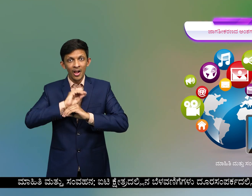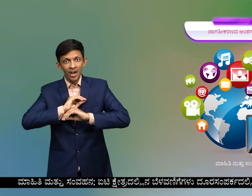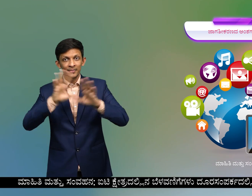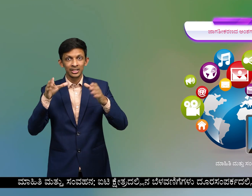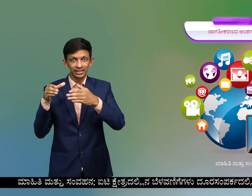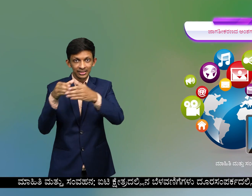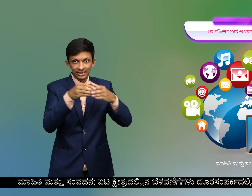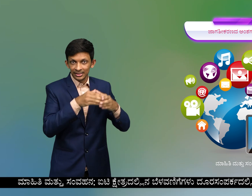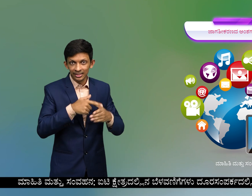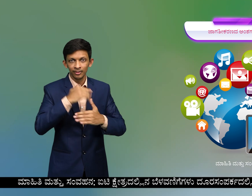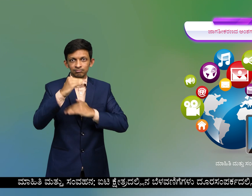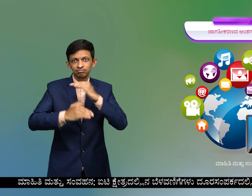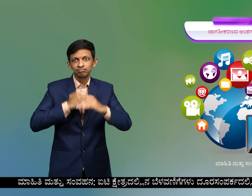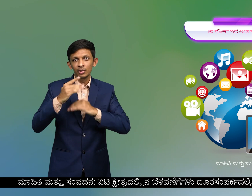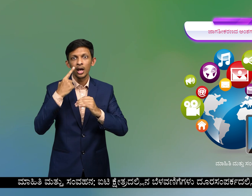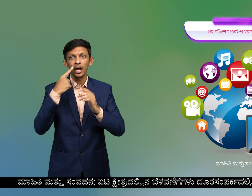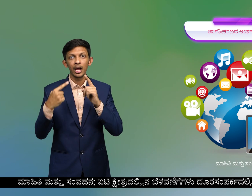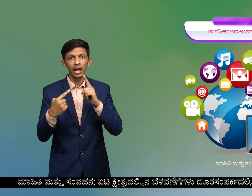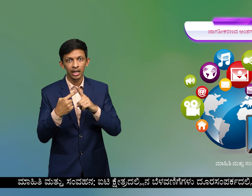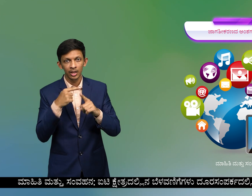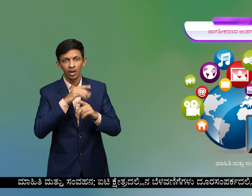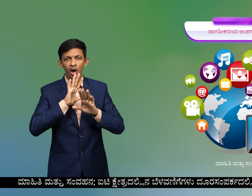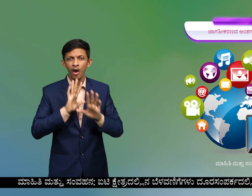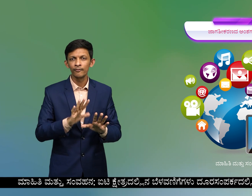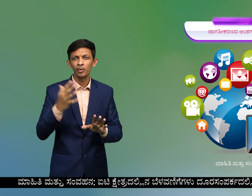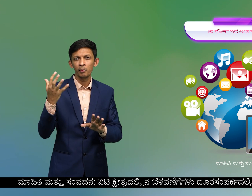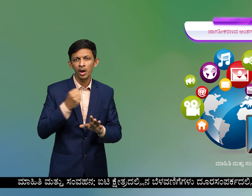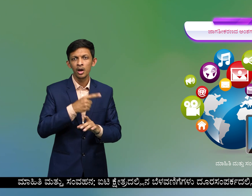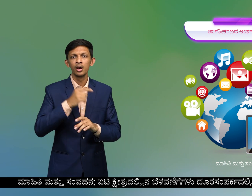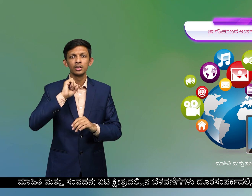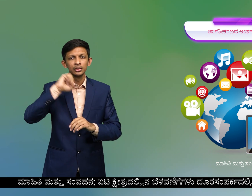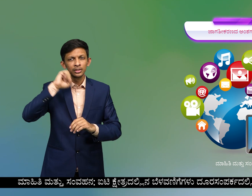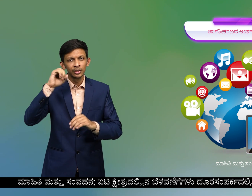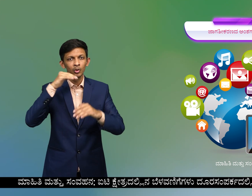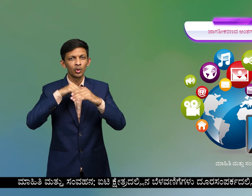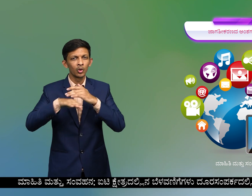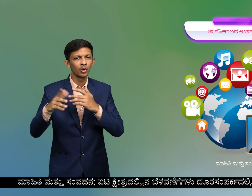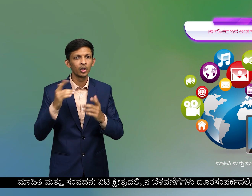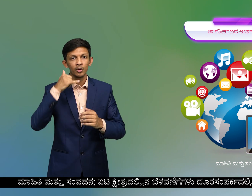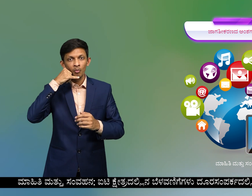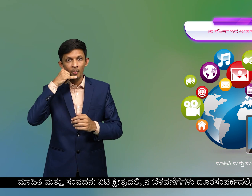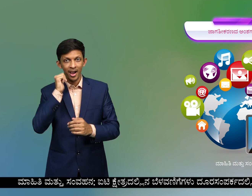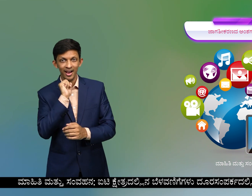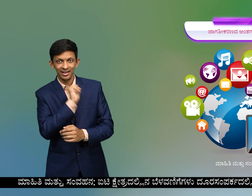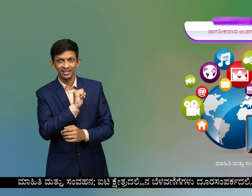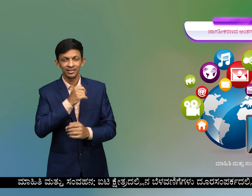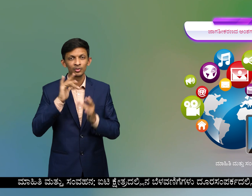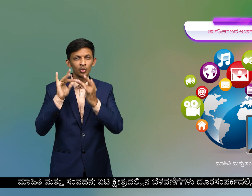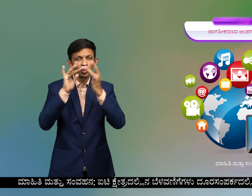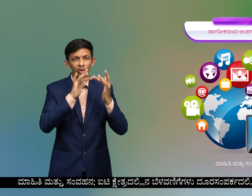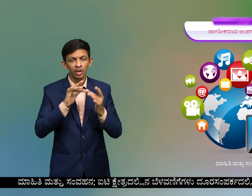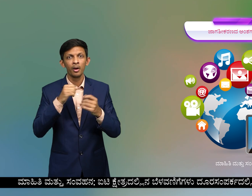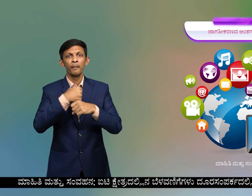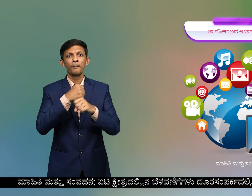ಮಾಹಿತಿ ಮತ್ತು ಸಂವಹನ. ಐಟಿ ಕ್ಷೇತ್ರದಲ್ಲಿನ ಬೆಳವಣಿಗೆಗಳು ದೂರಸಂಪರ್ಕದಲ್ಲಿ ಕ್ರಾಂತಿಯನ್ನು ತಂದಿವೆ.